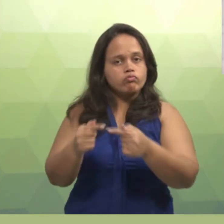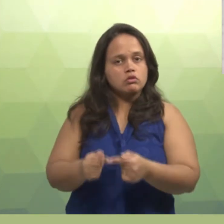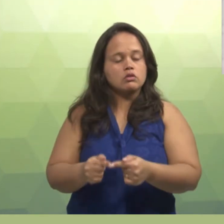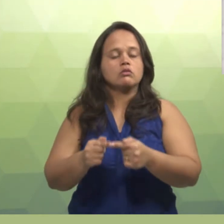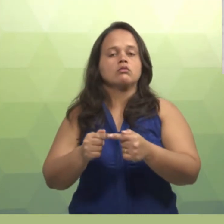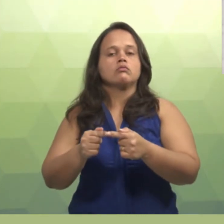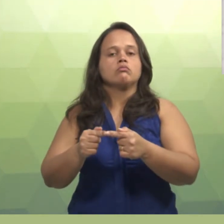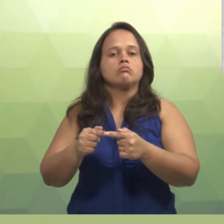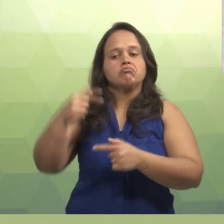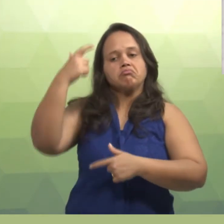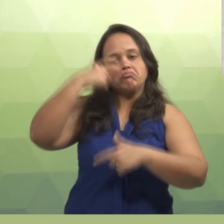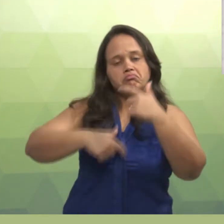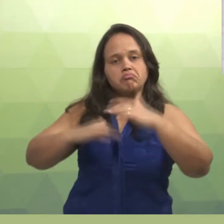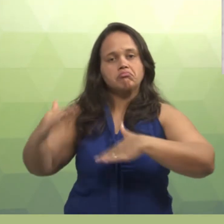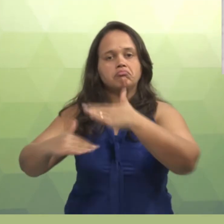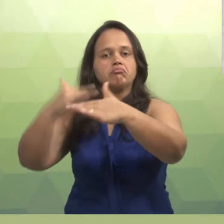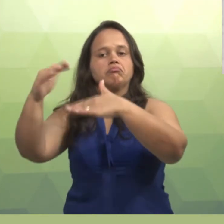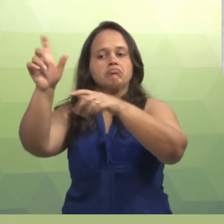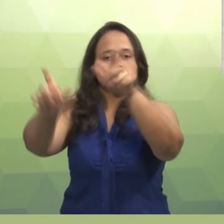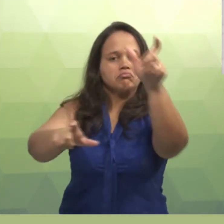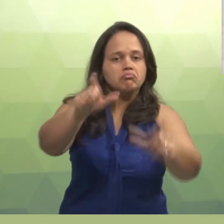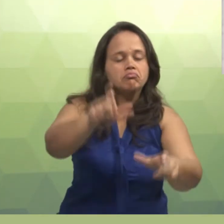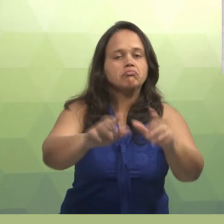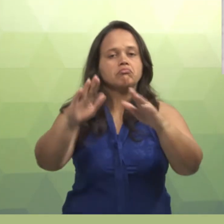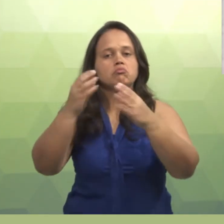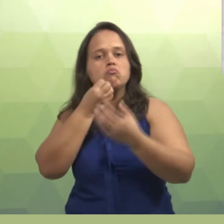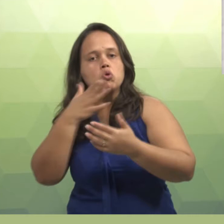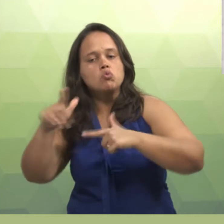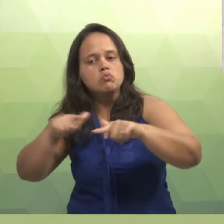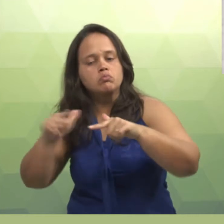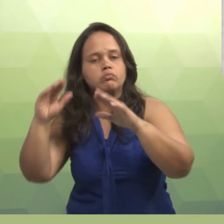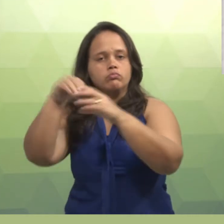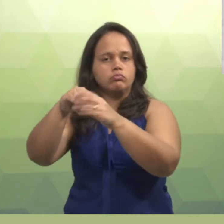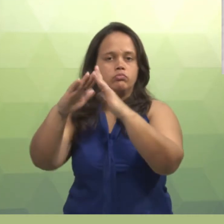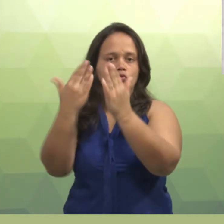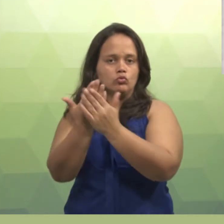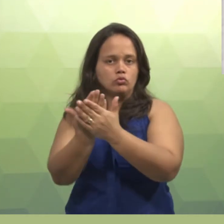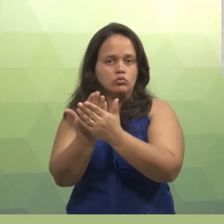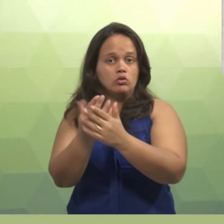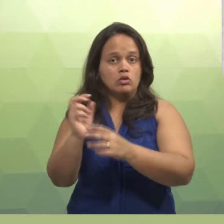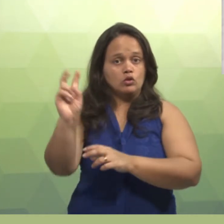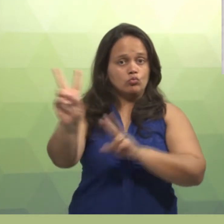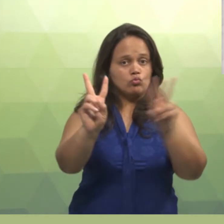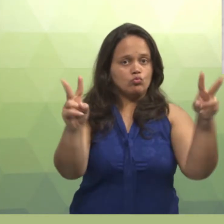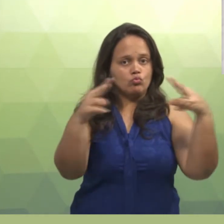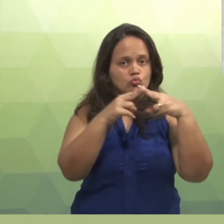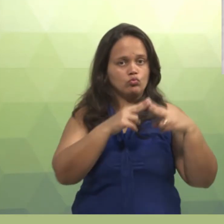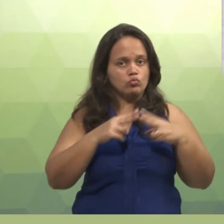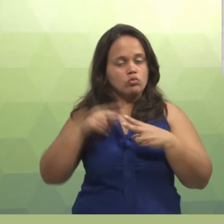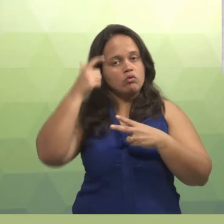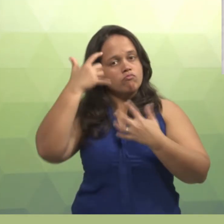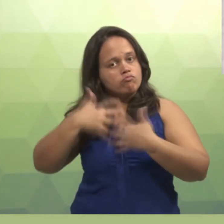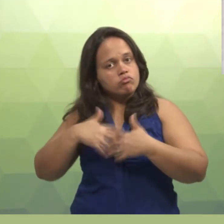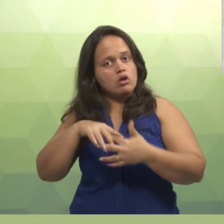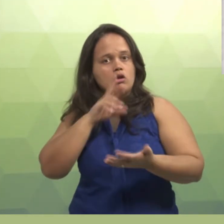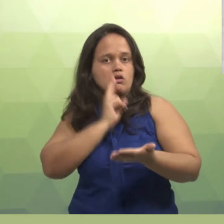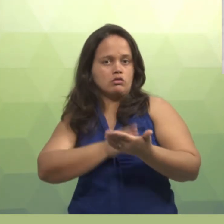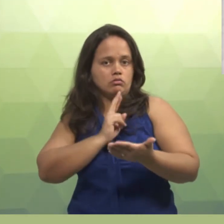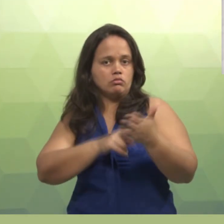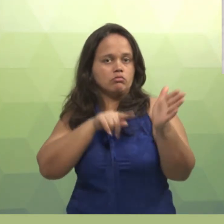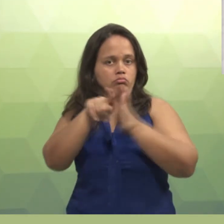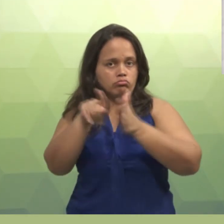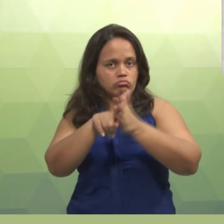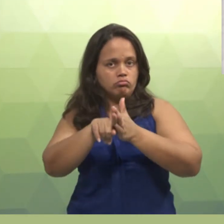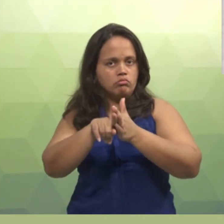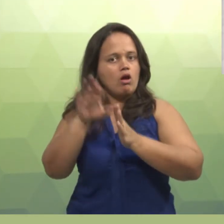está relacionada com o desempenho e o bom andamento da escola. Em dupla, reflitam e respondam a